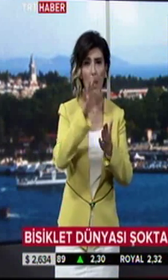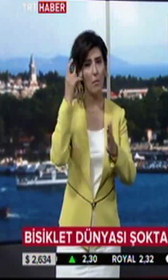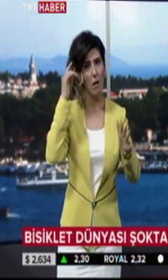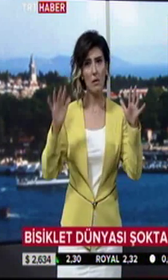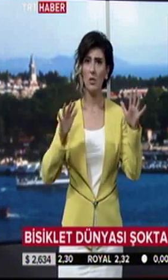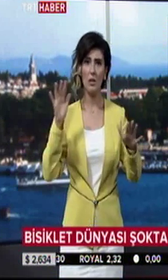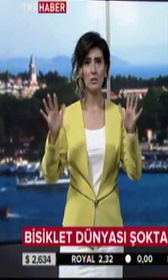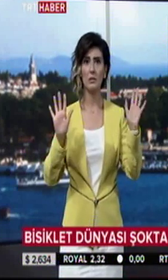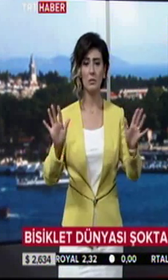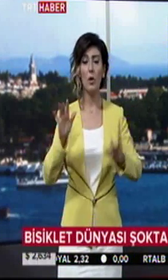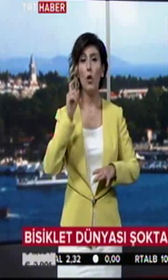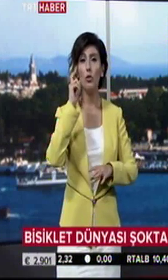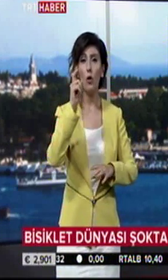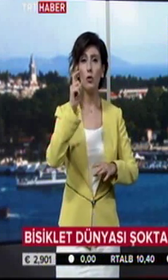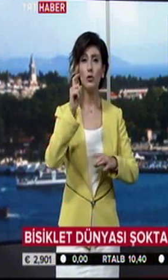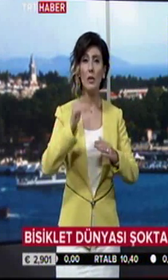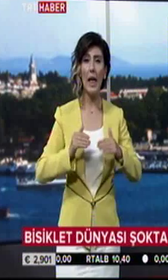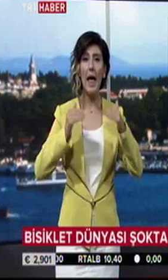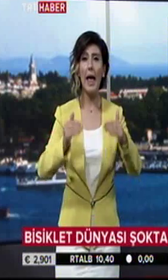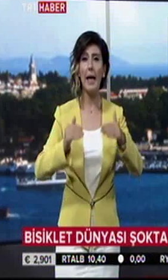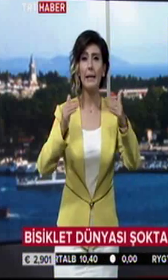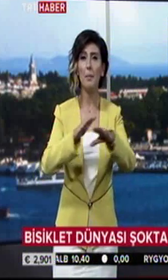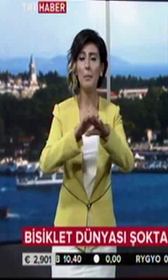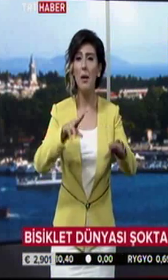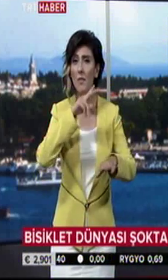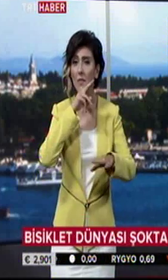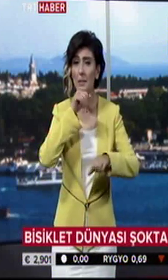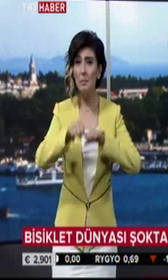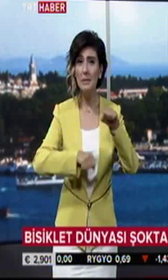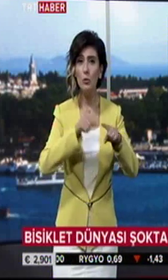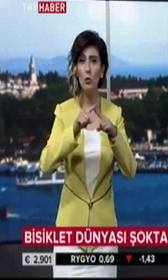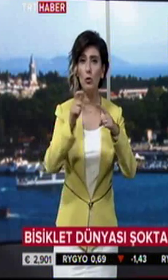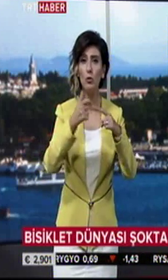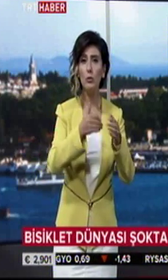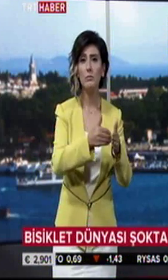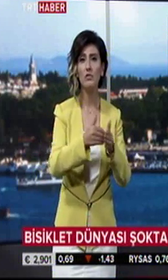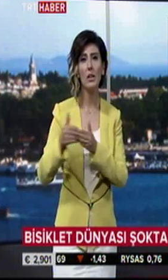Ivan Basso 9 etabı tamamlanan Fransa bisiklet turundan çekildi.